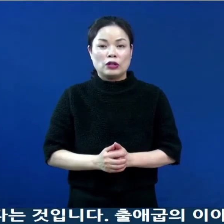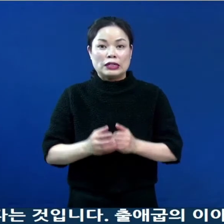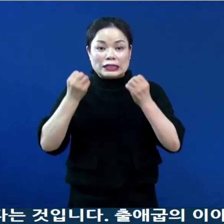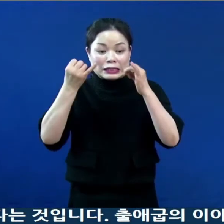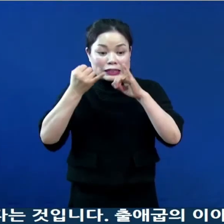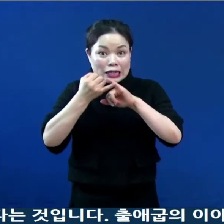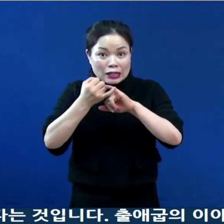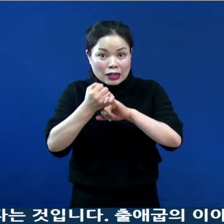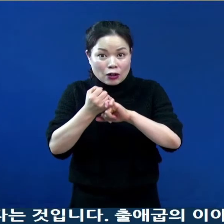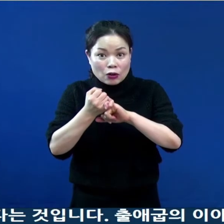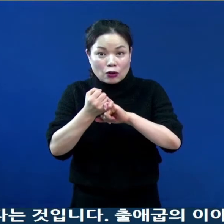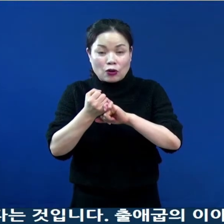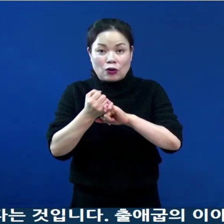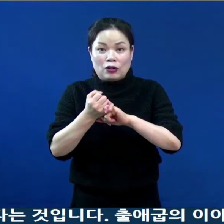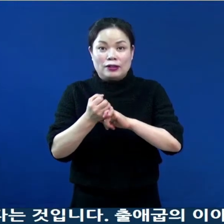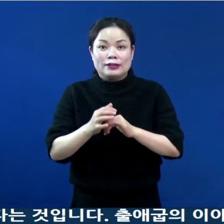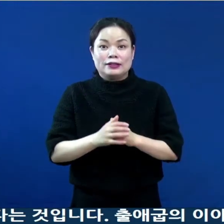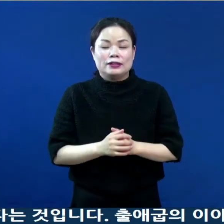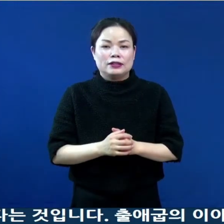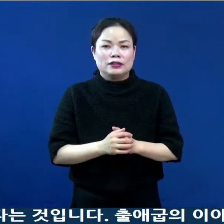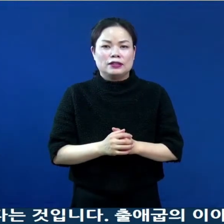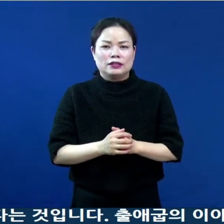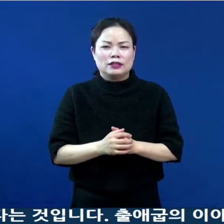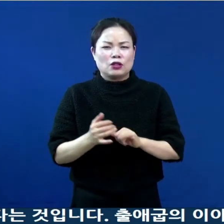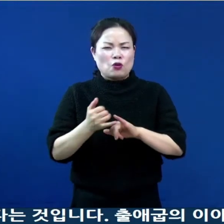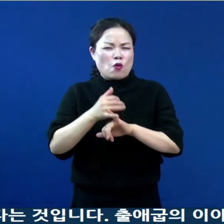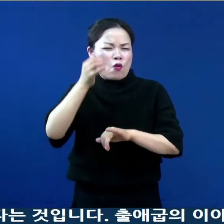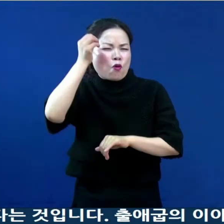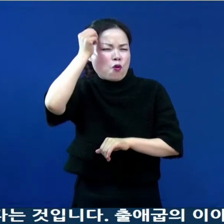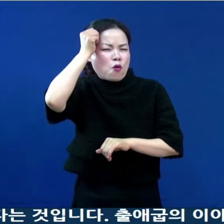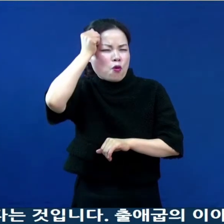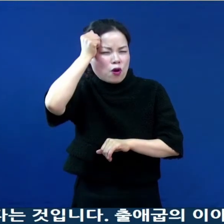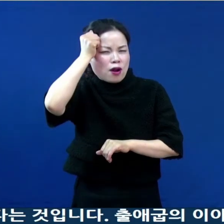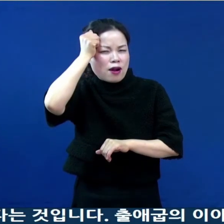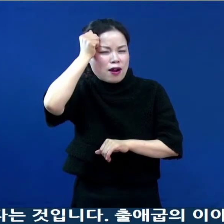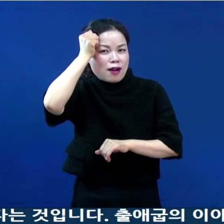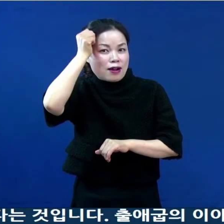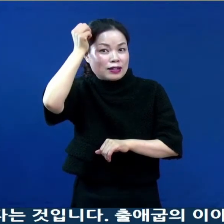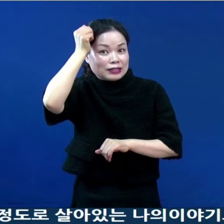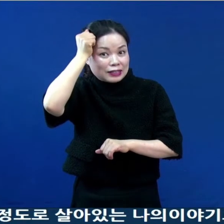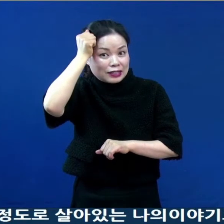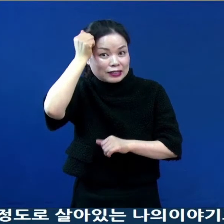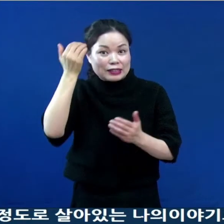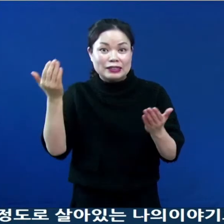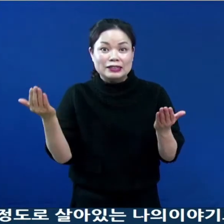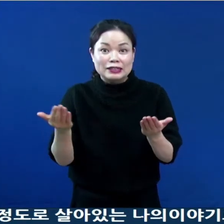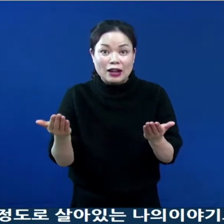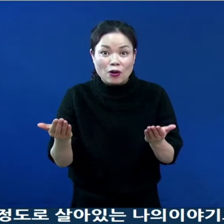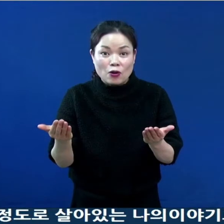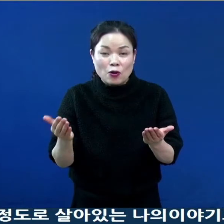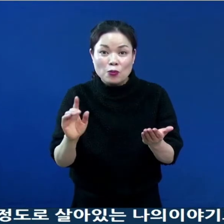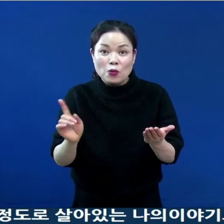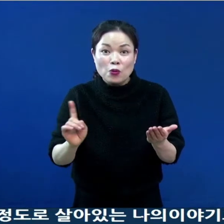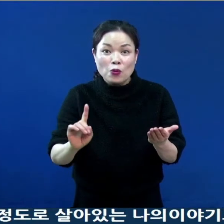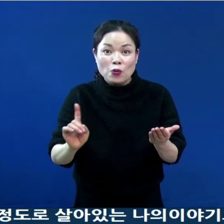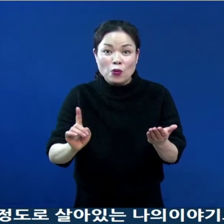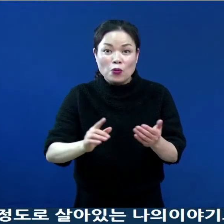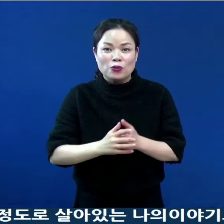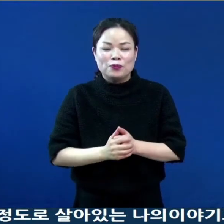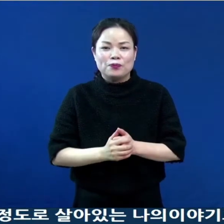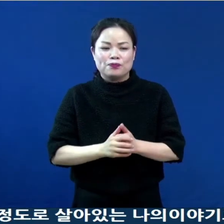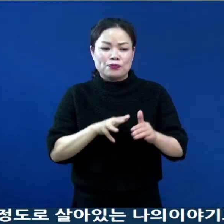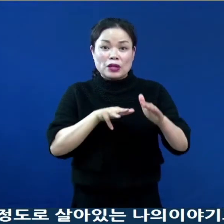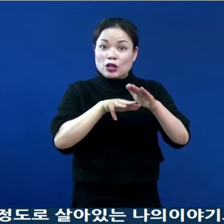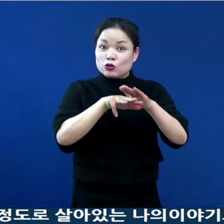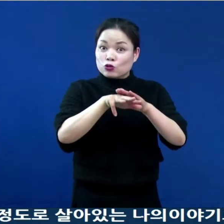신약에 와서 꼭 기억해야 될 기억의 사건은 무엇일까요?